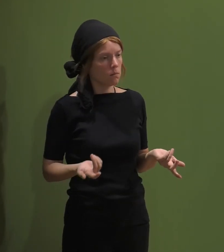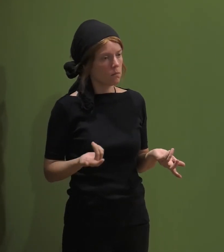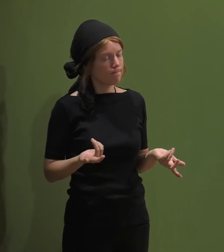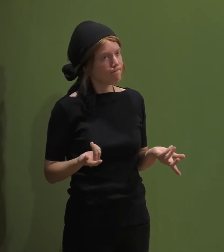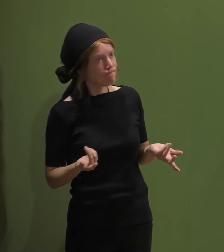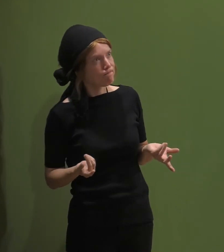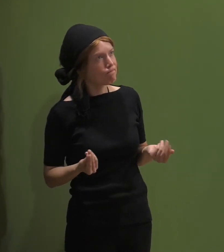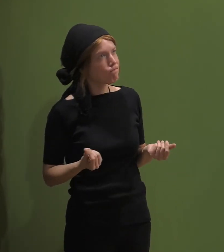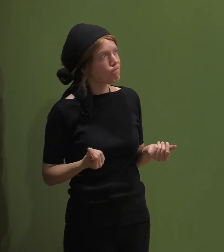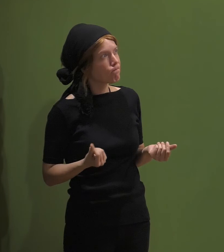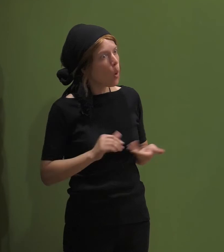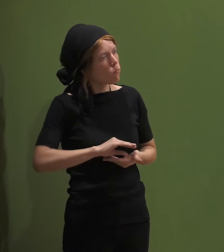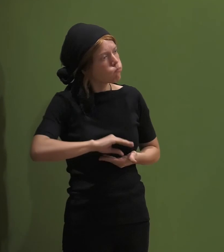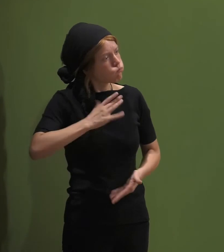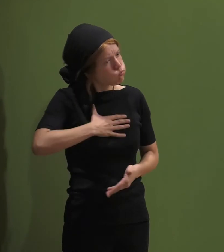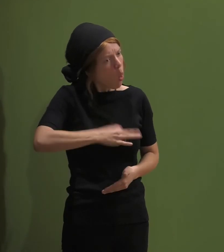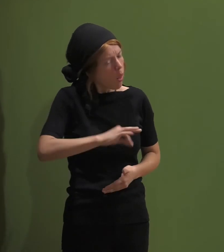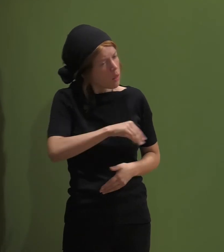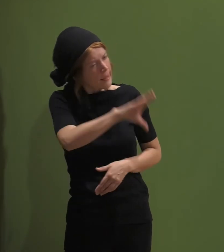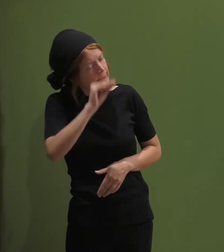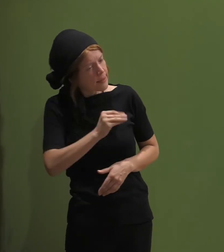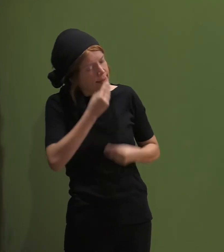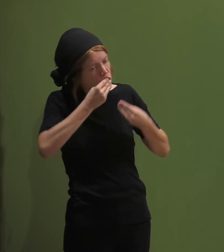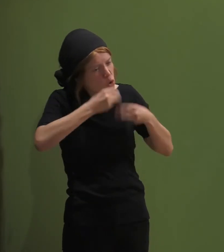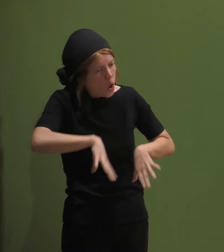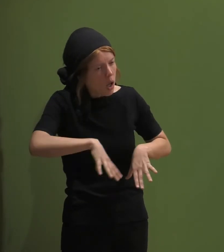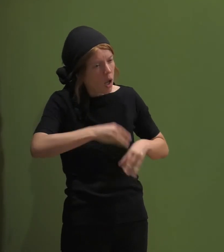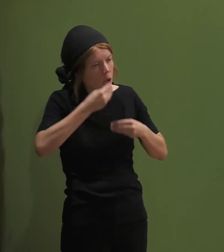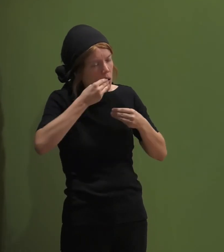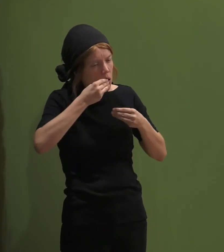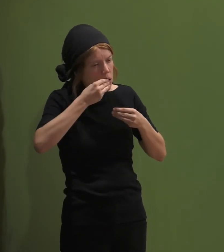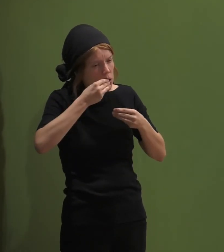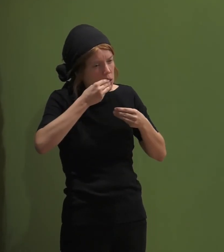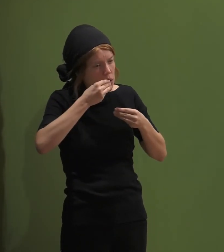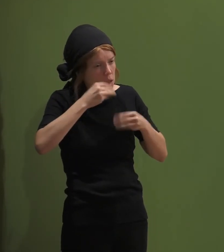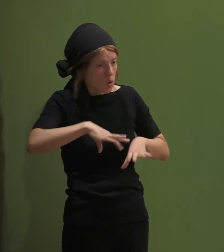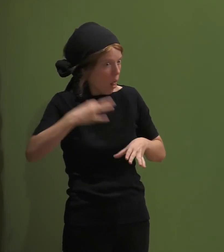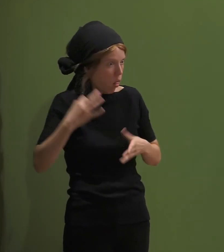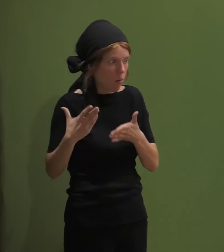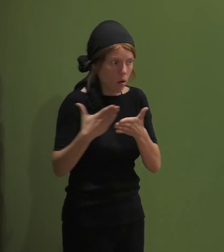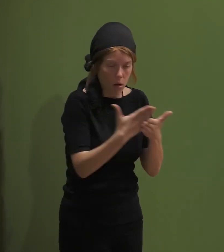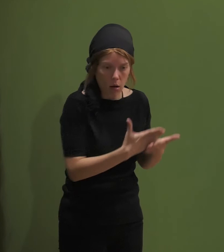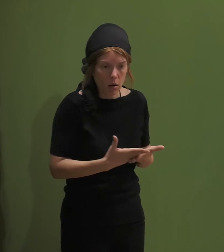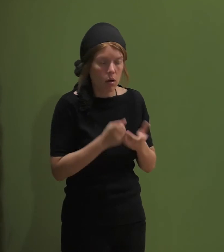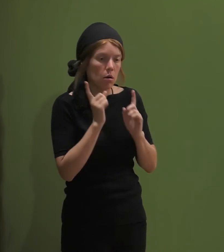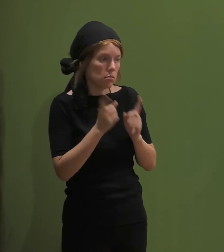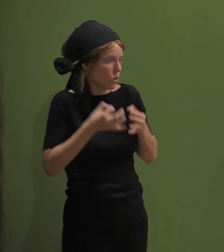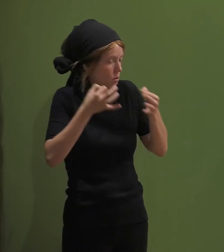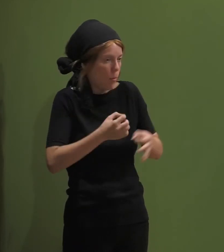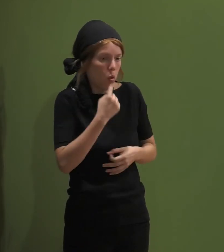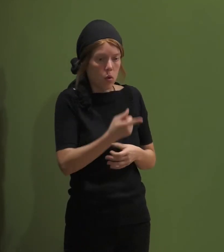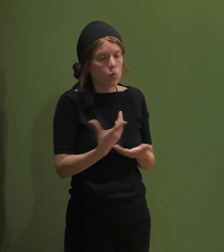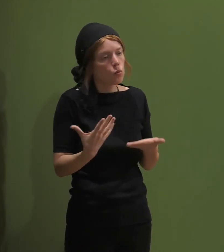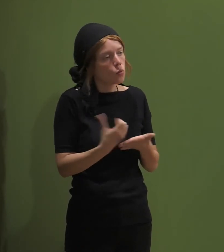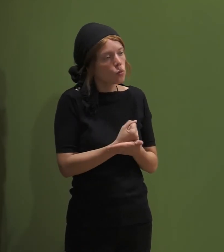más capaces de entender que, por ejemplo, la historia debería ser algo que se estudiara en todas partes. Yo suelo decir siempre que a